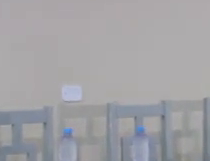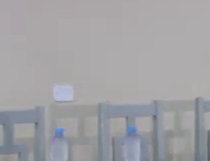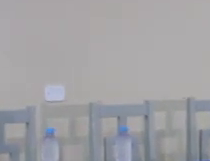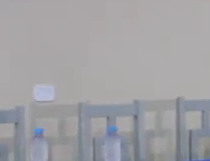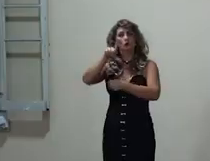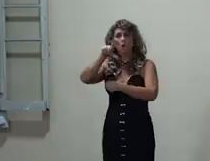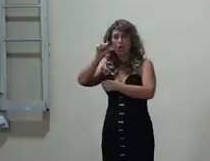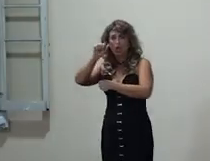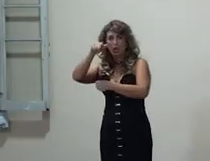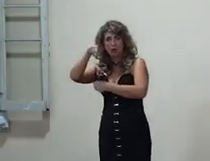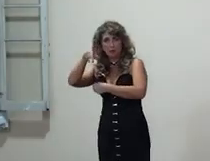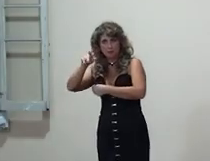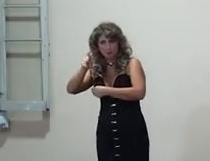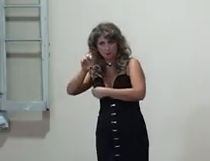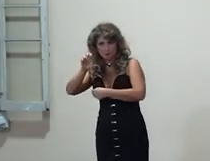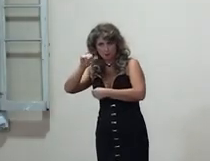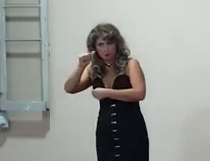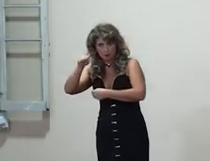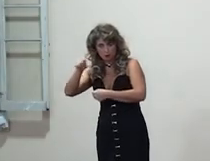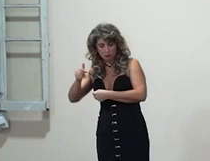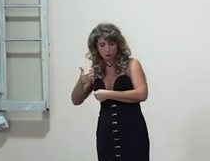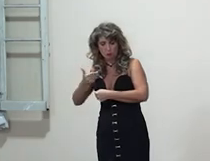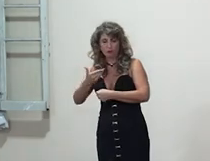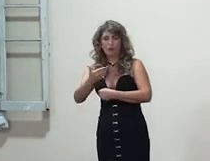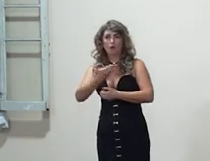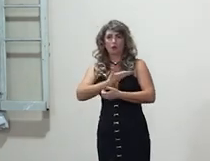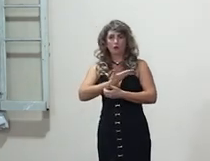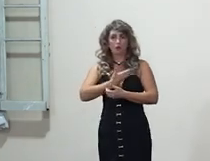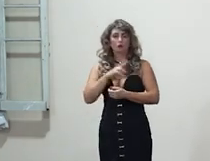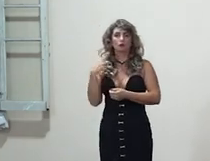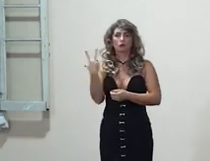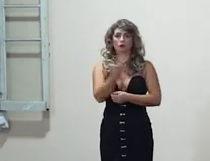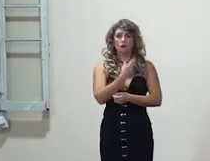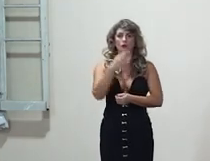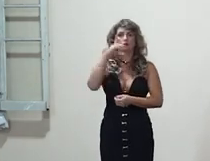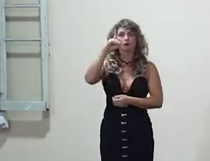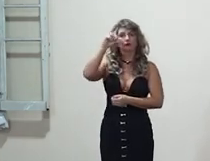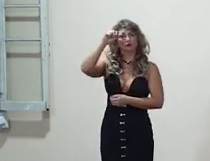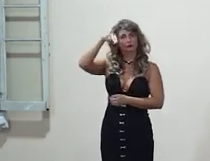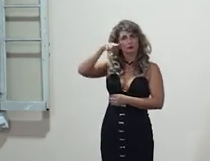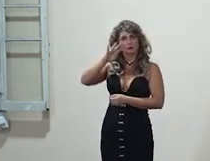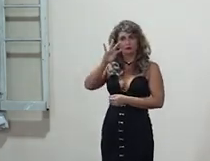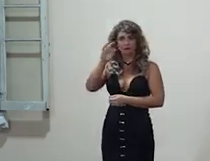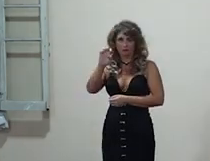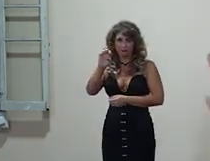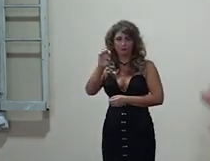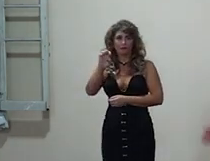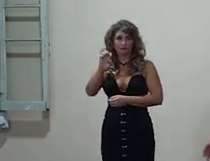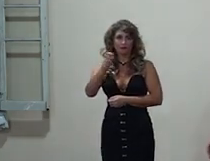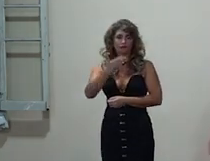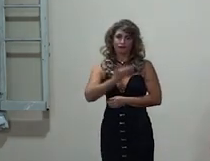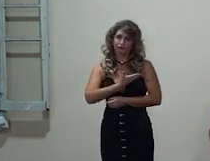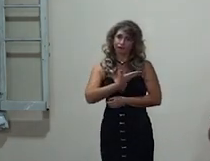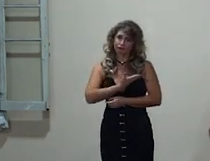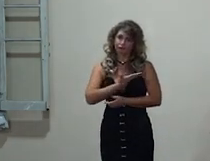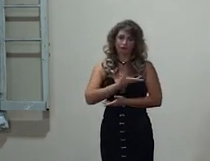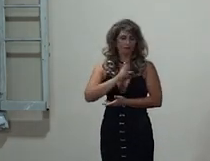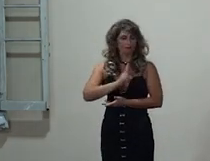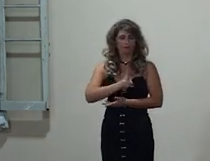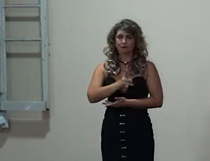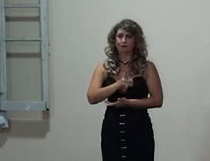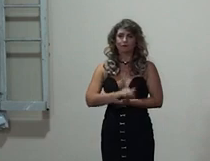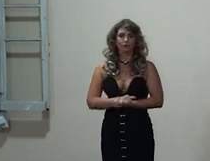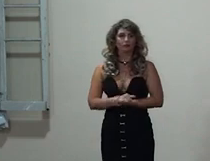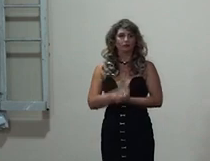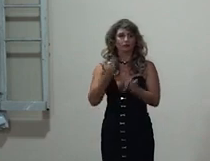lapiano, que eu não sabia, amigo nosso, Dante Gemin, amigo nosso de sempre,